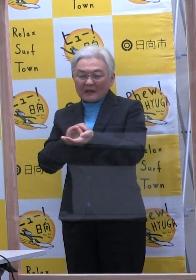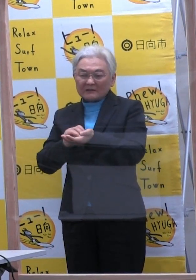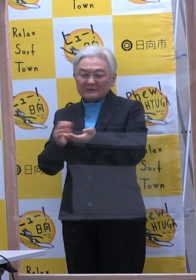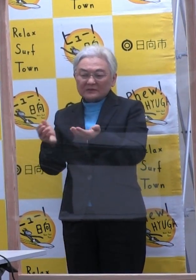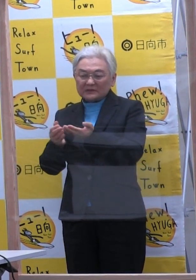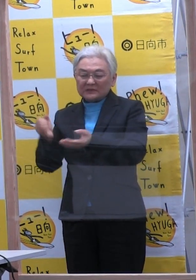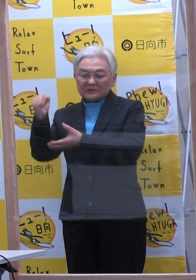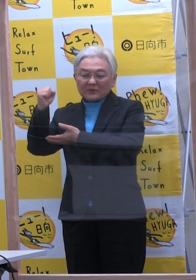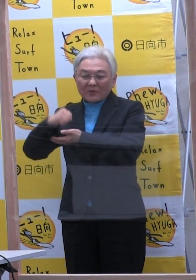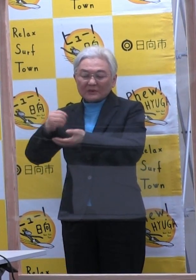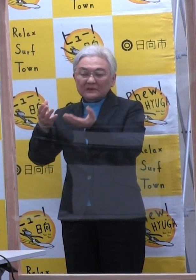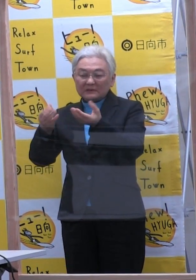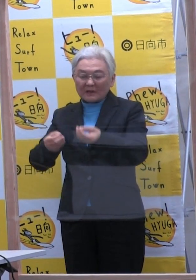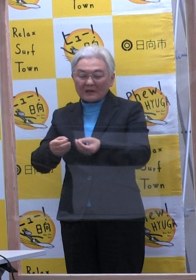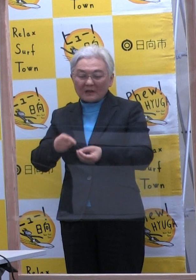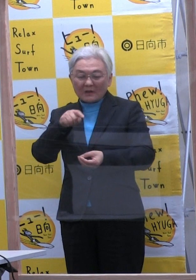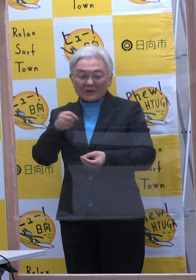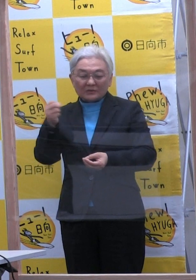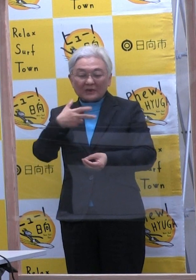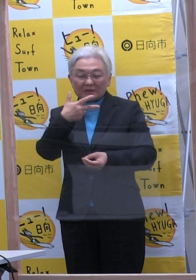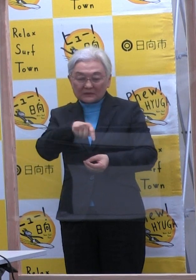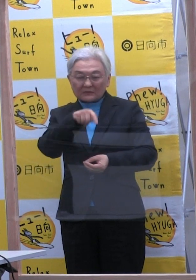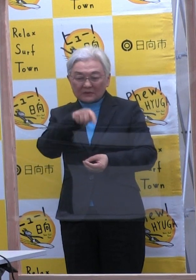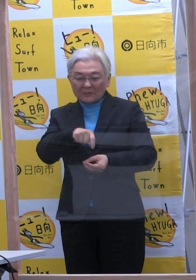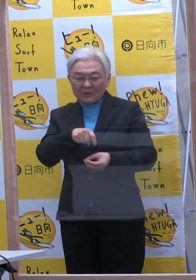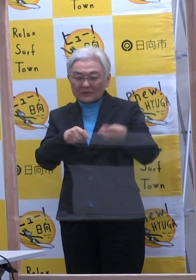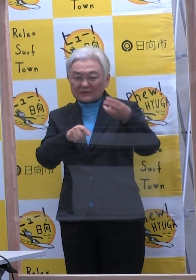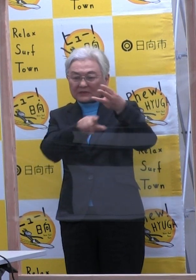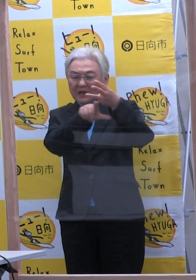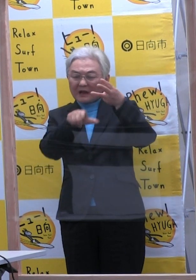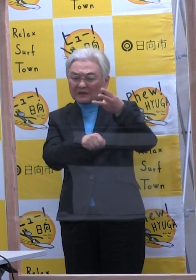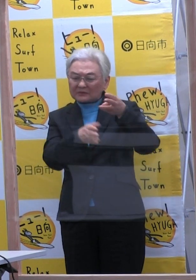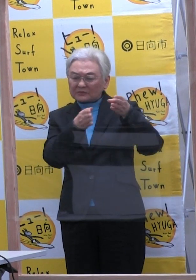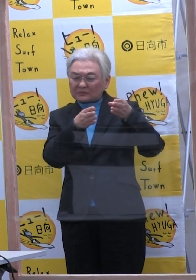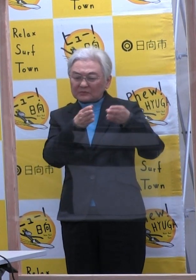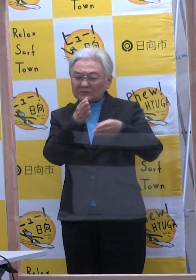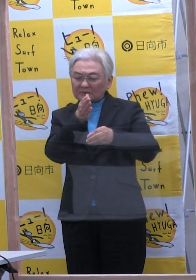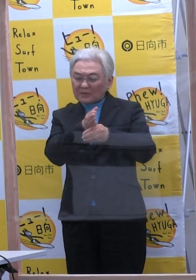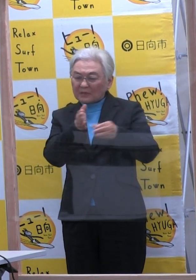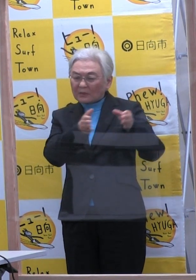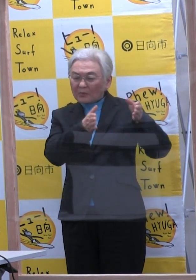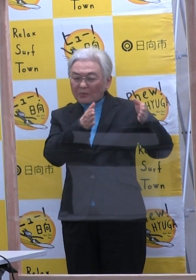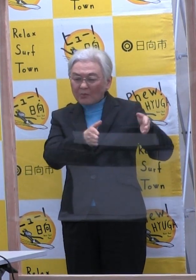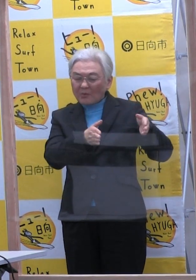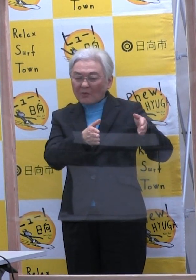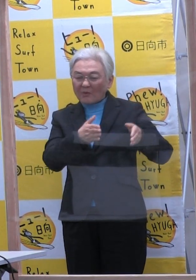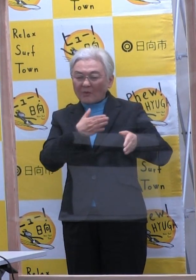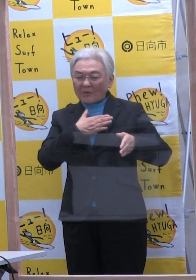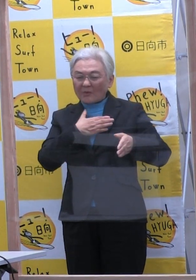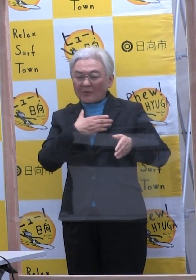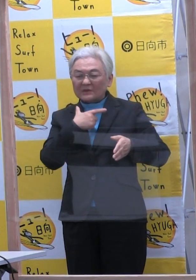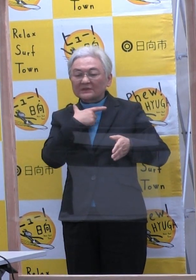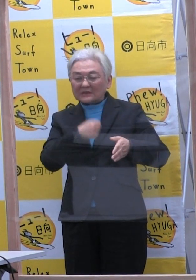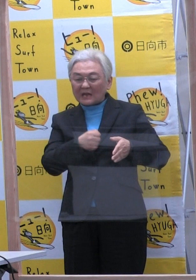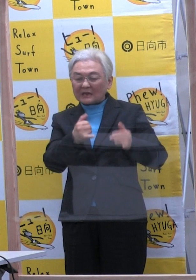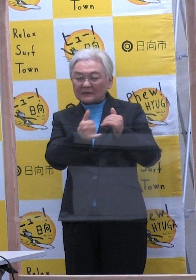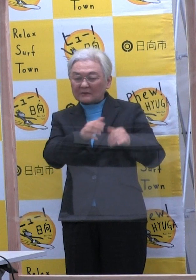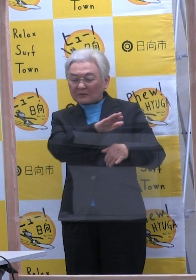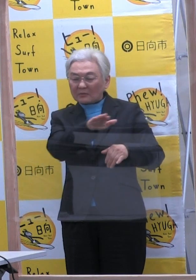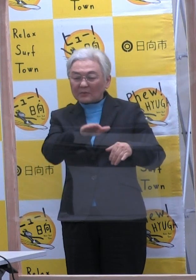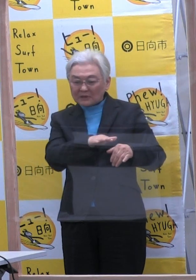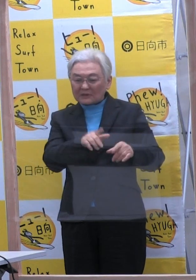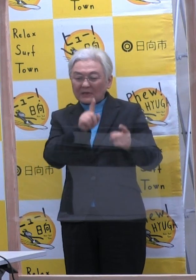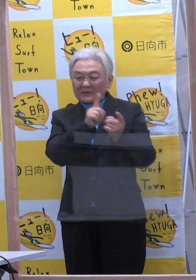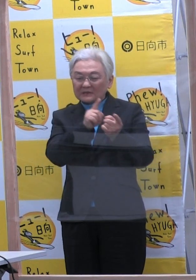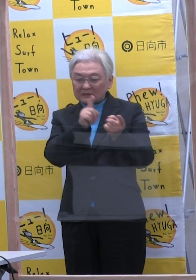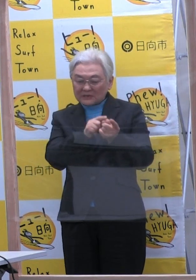ました。本市においても3月中旬より接種希望者に対しコロナワクチン接種